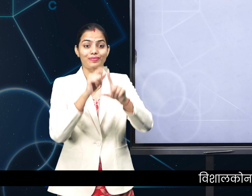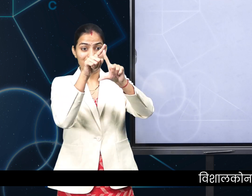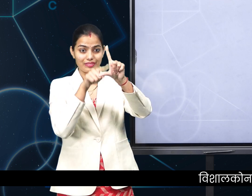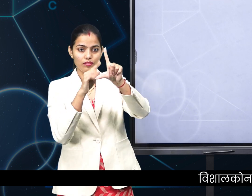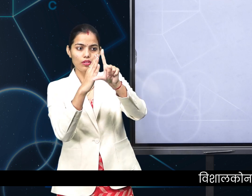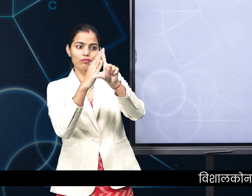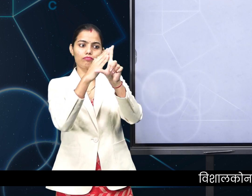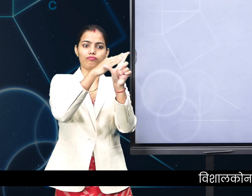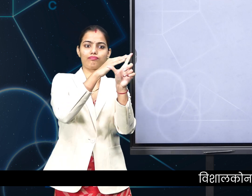विशाल कोन,